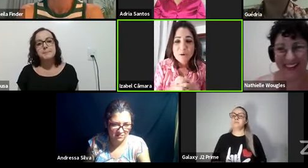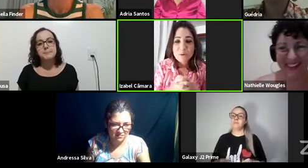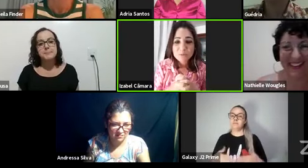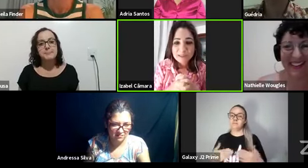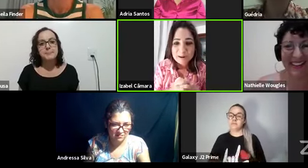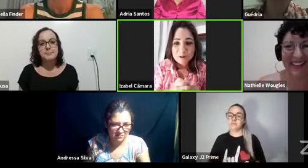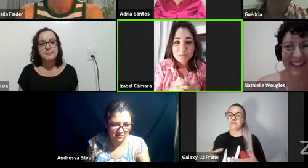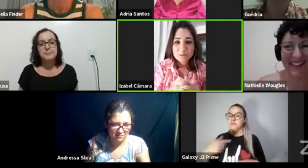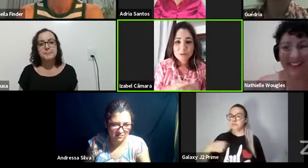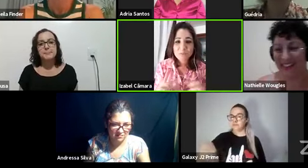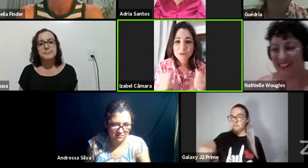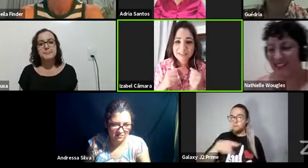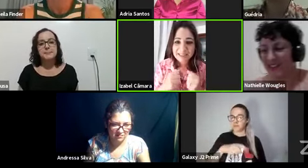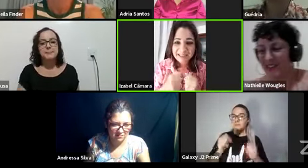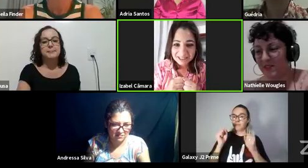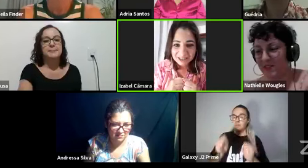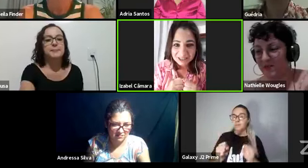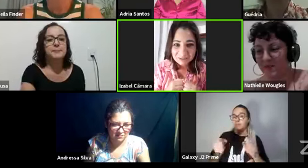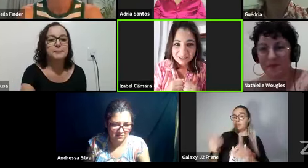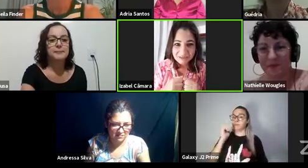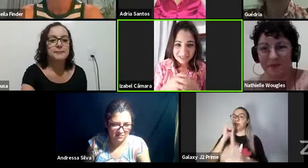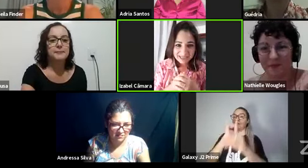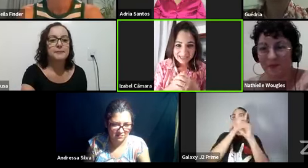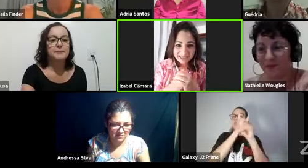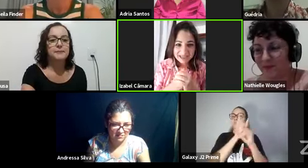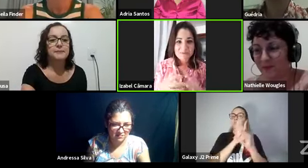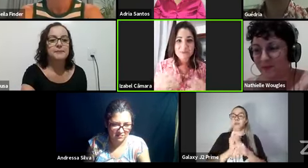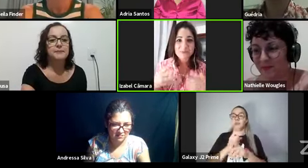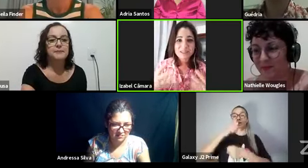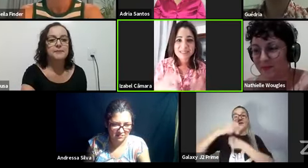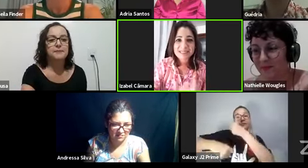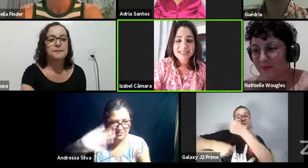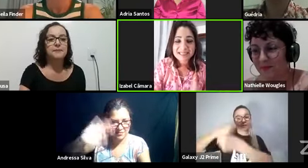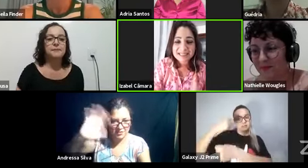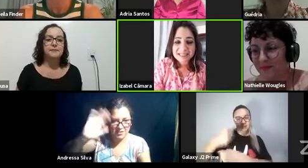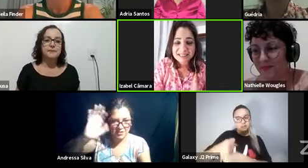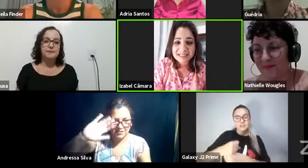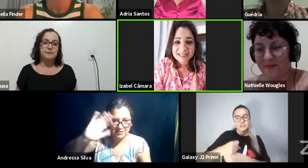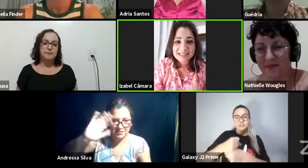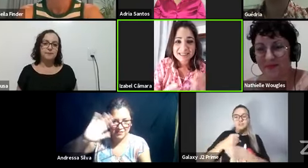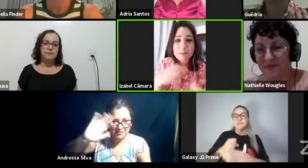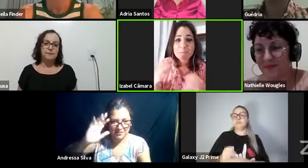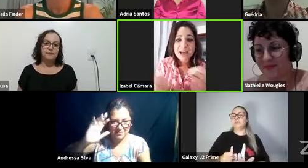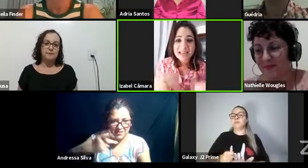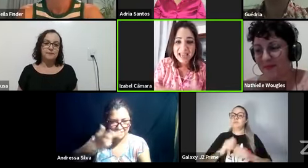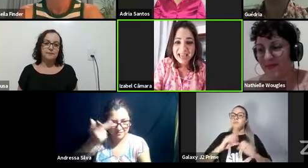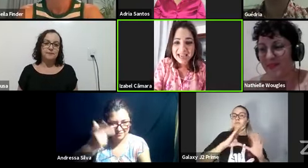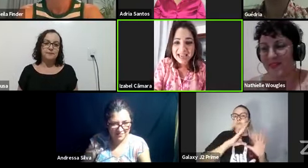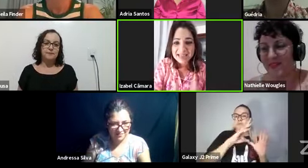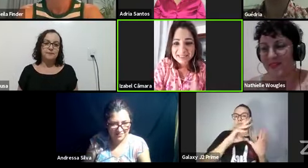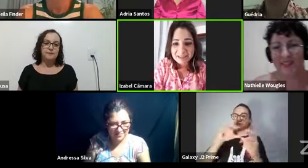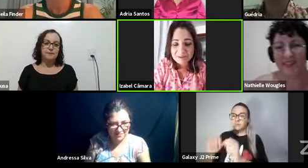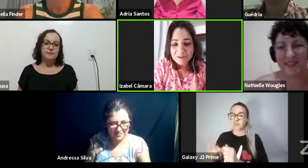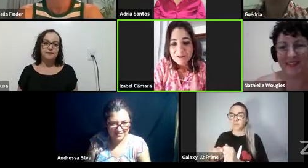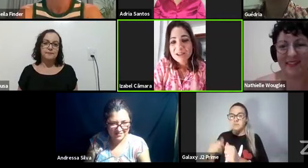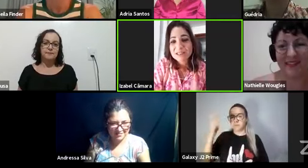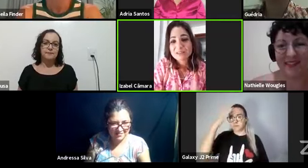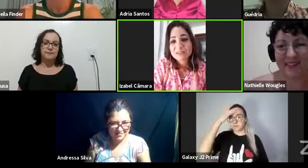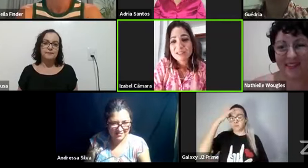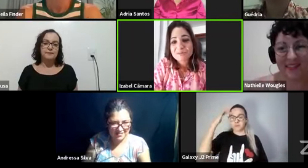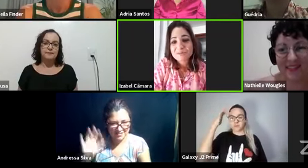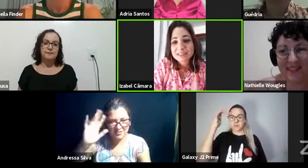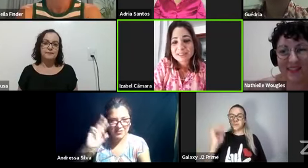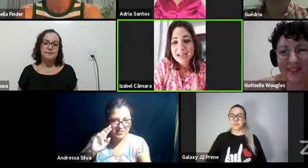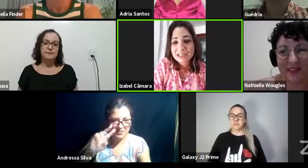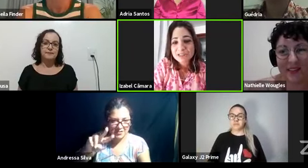fazer um encontrão muito potente ano que vem, com todas essas painéis, né?